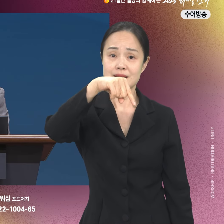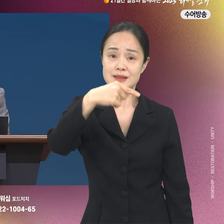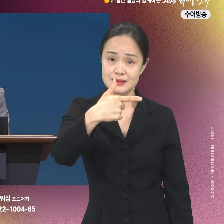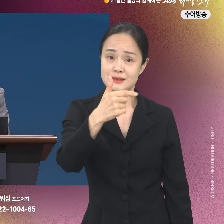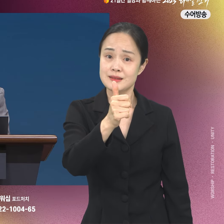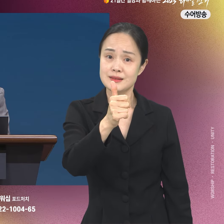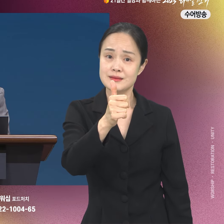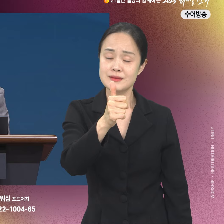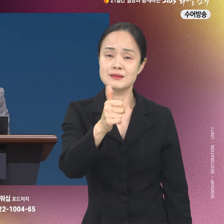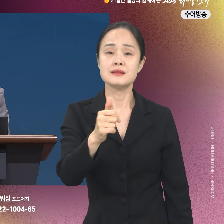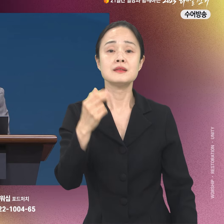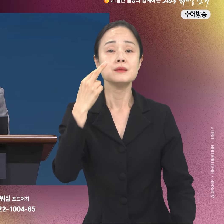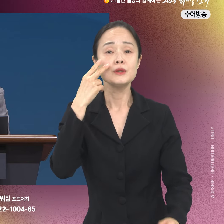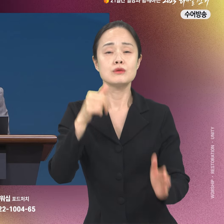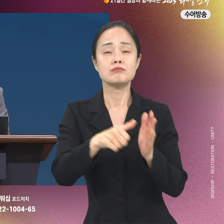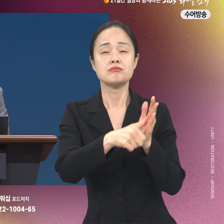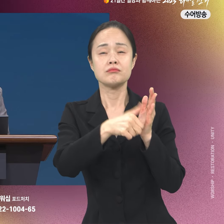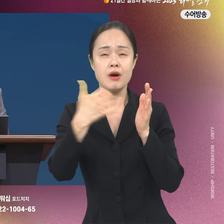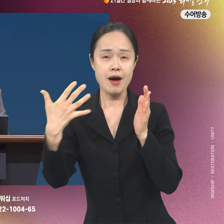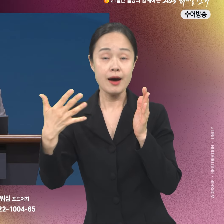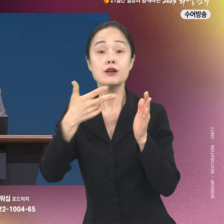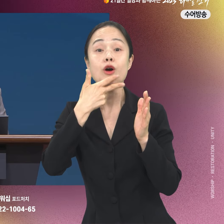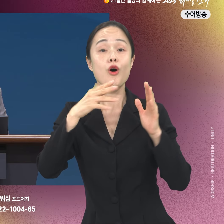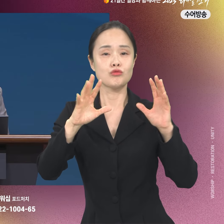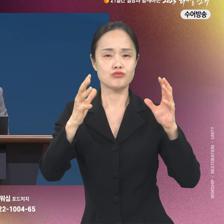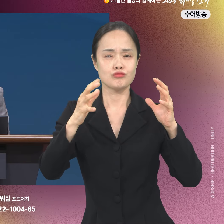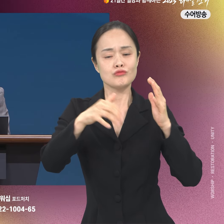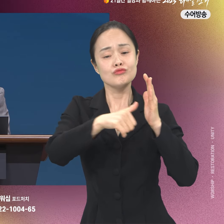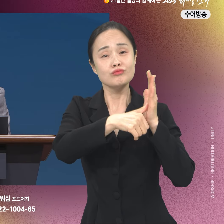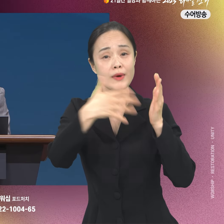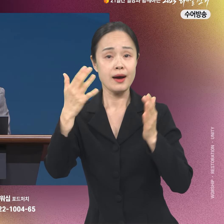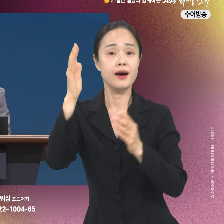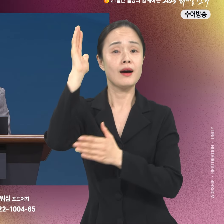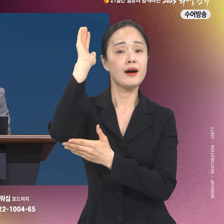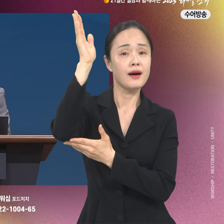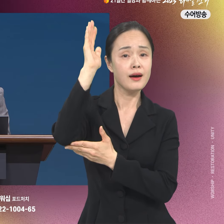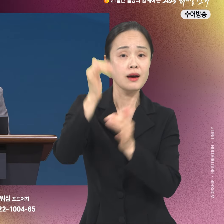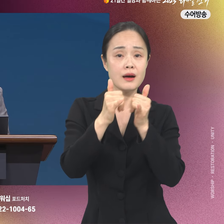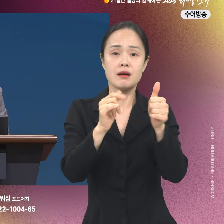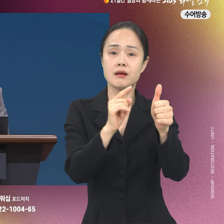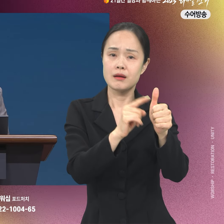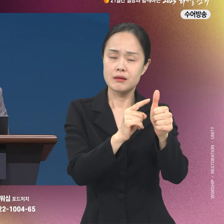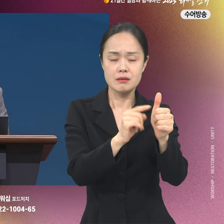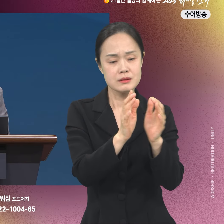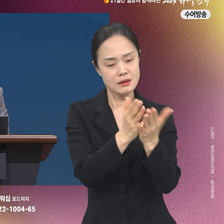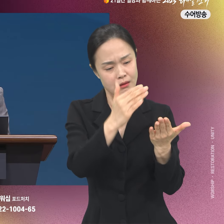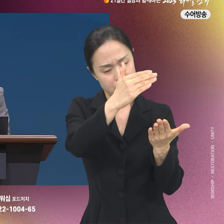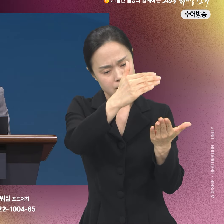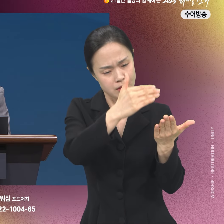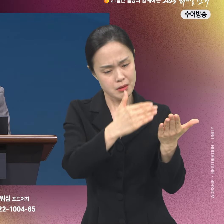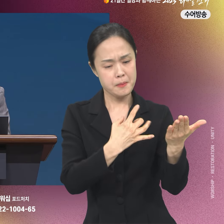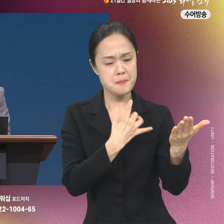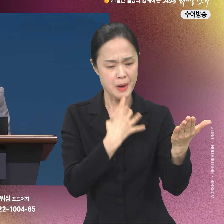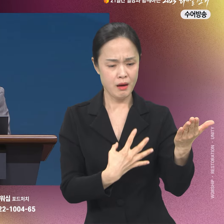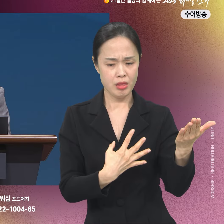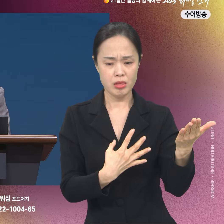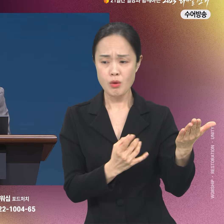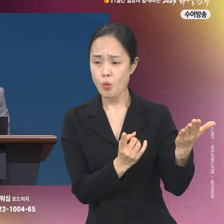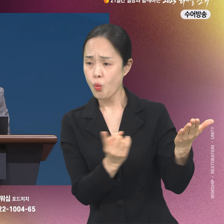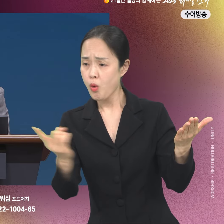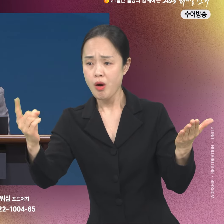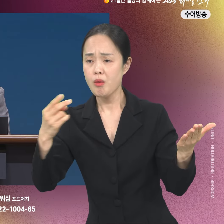또 그 기간 동안 자금도 잘 안 모이다 보니 이제 감독도 떠나게 되는 상황이 발생했습니다.